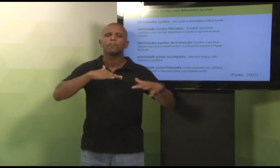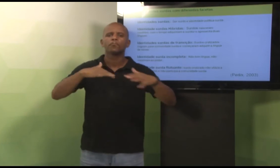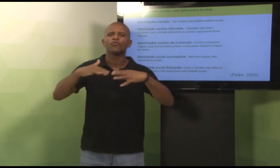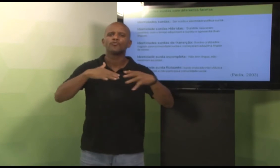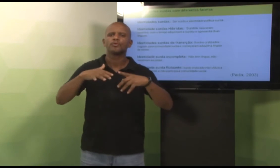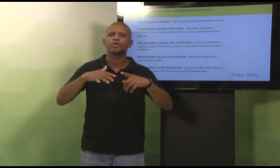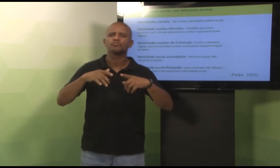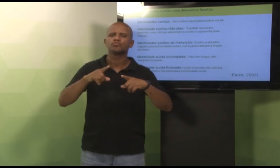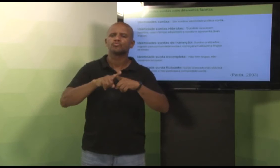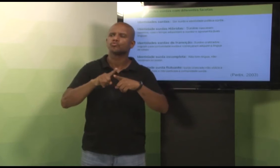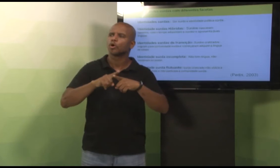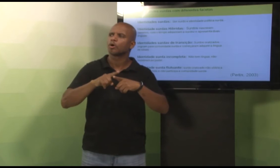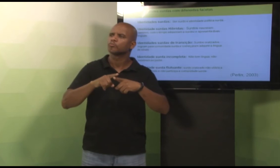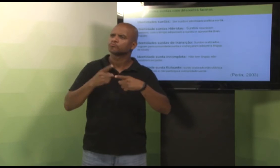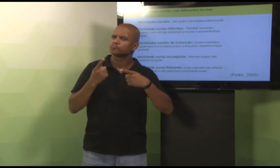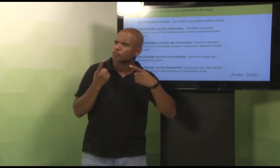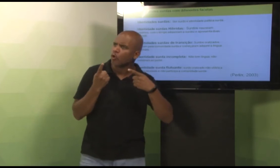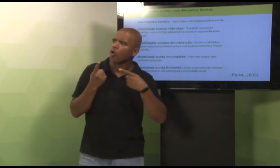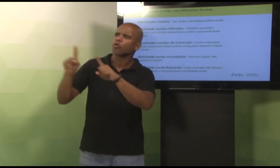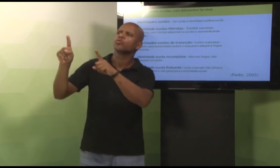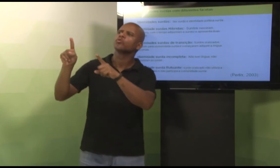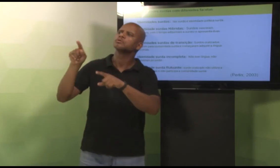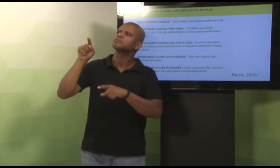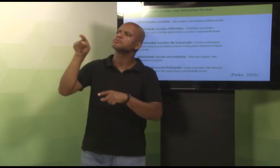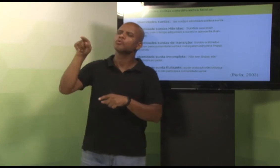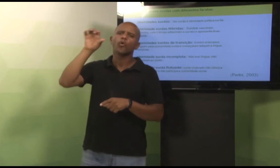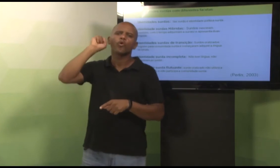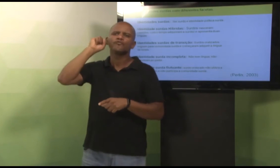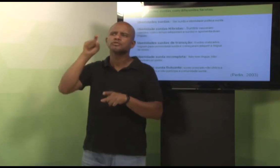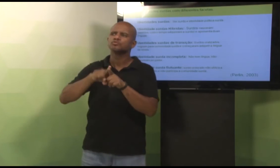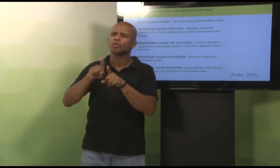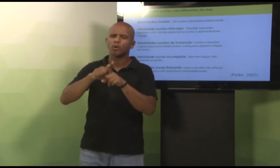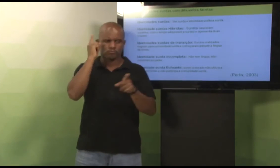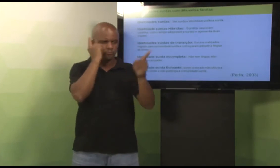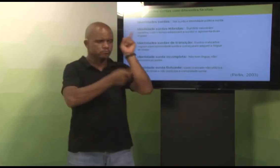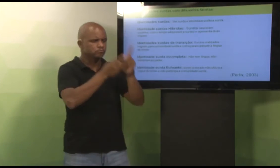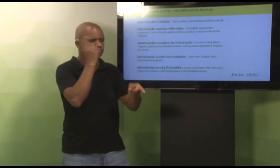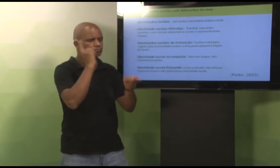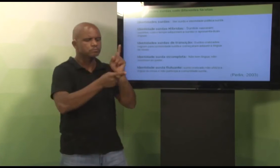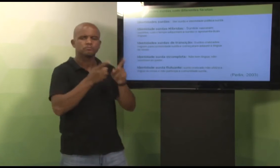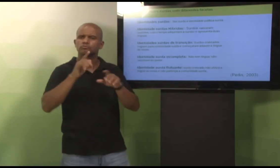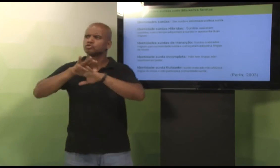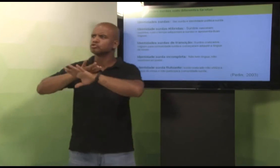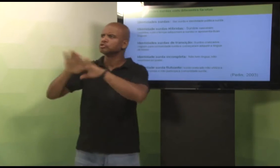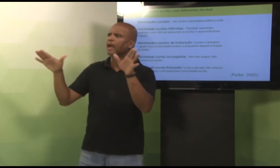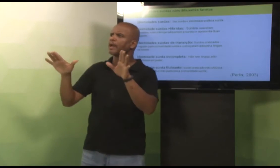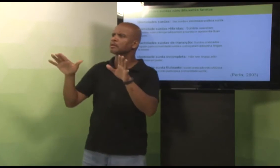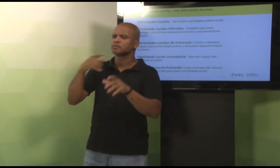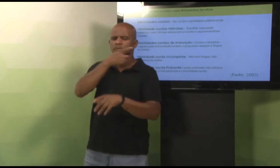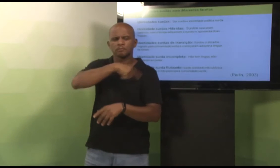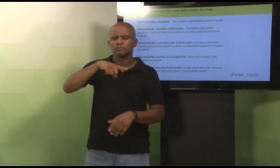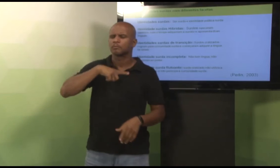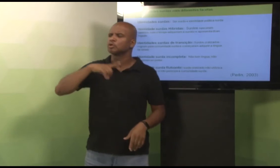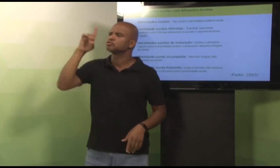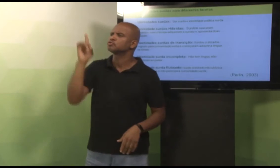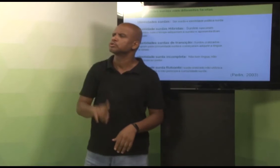de reconhecimento dessas identidades e representatividade, com vista